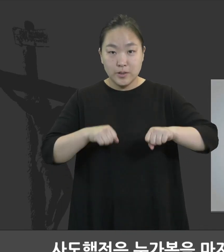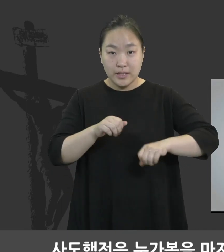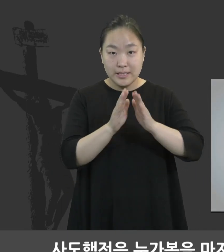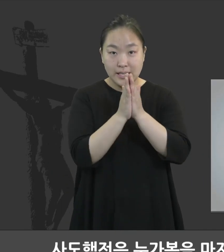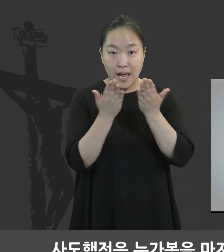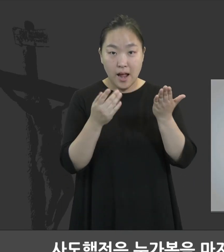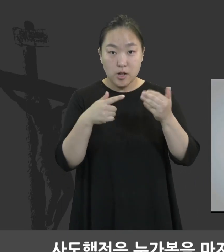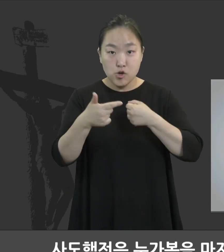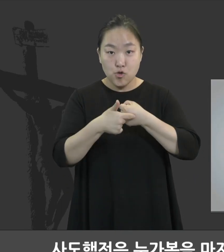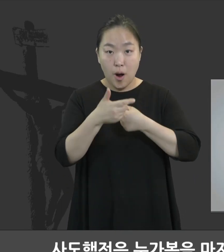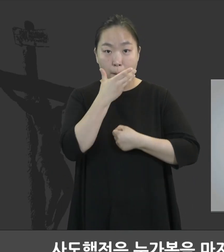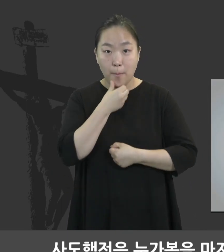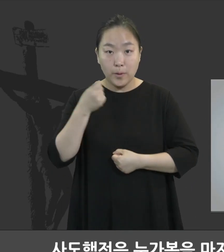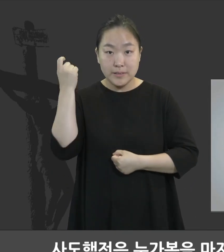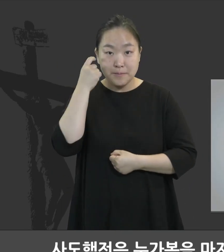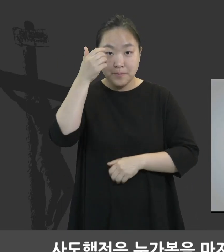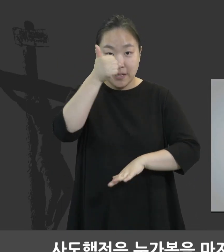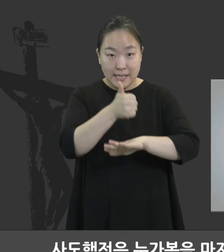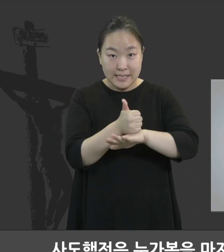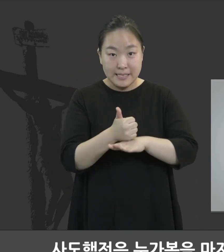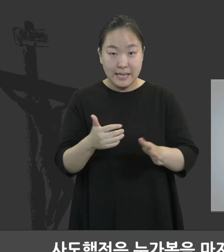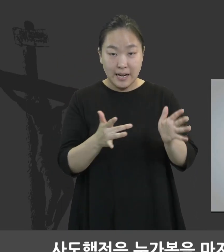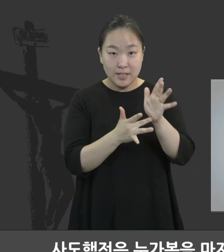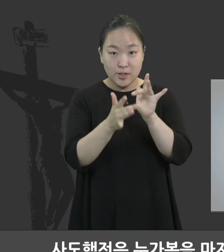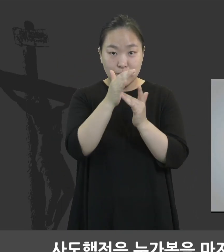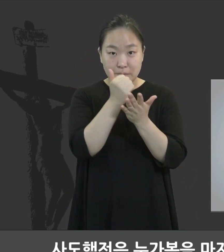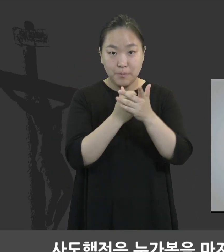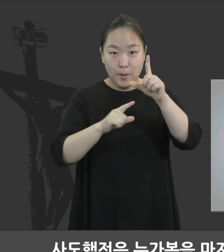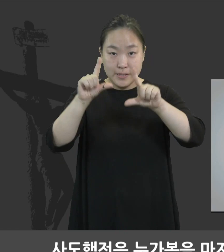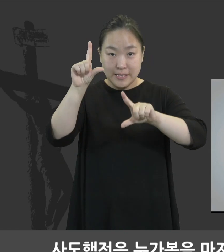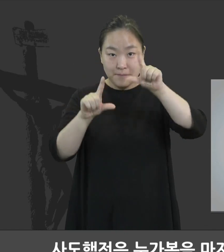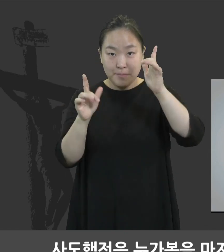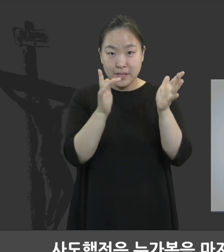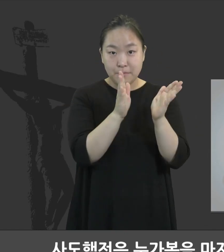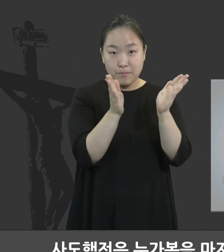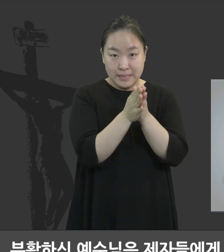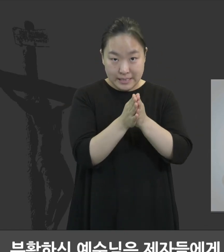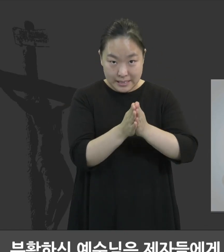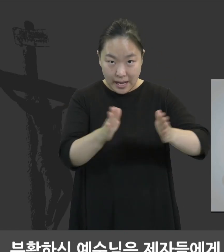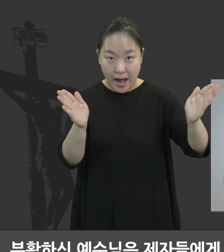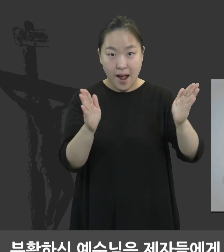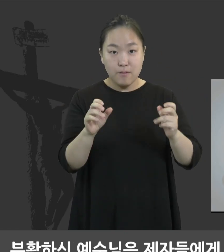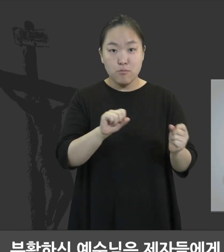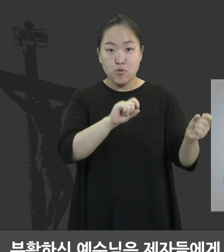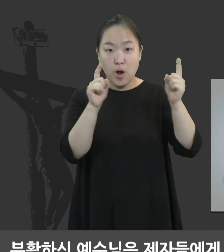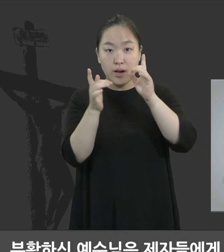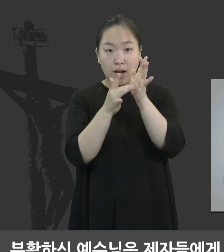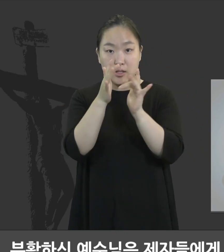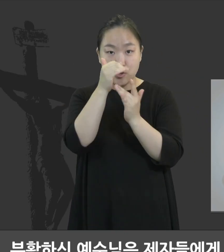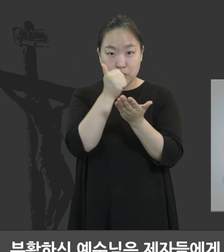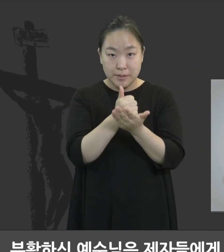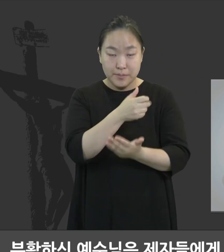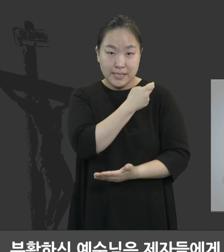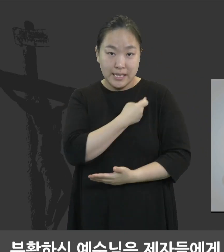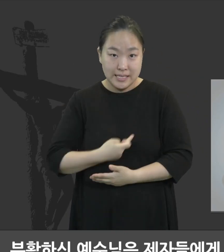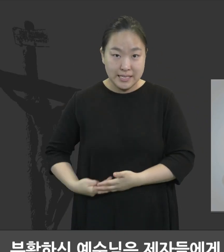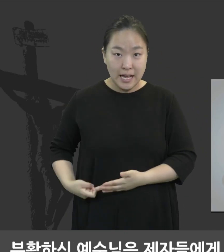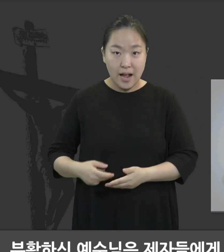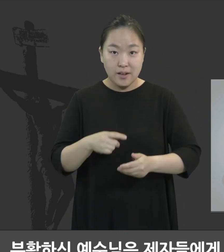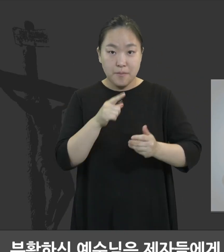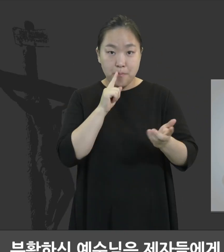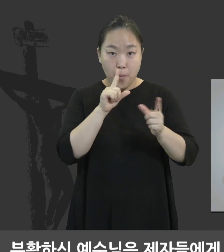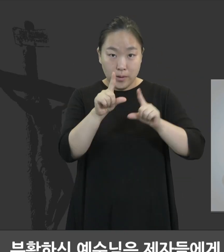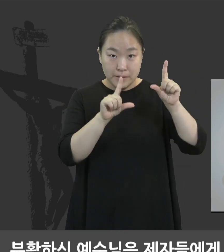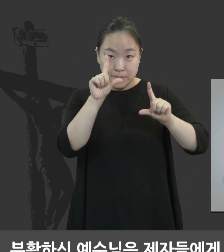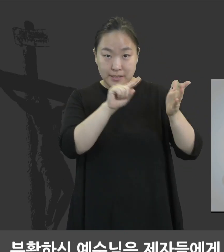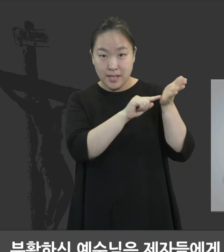사도행전은 누가복음 마지막 부분에 그려진 예수님을 보여주며 시작합니다. 부활하신 예수님은 제자들에게 당신의